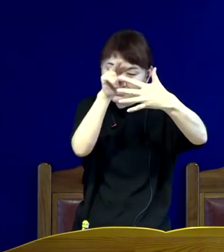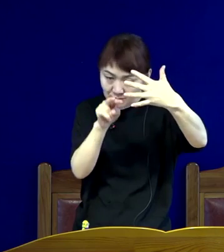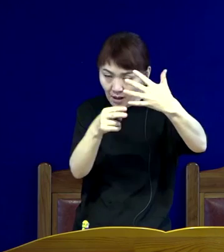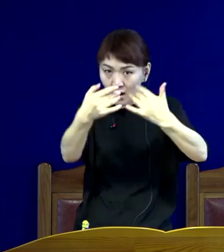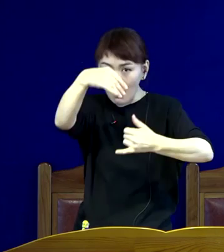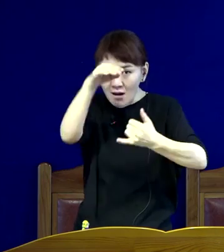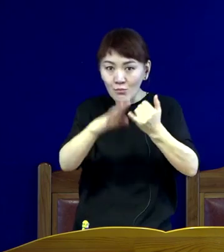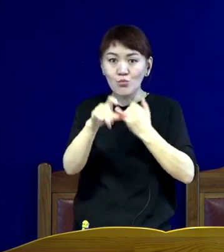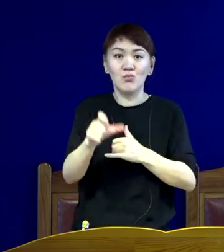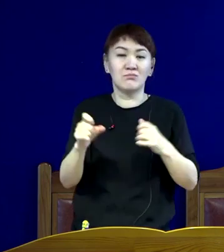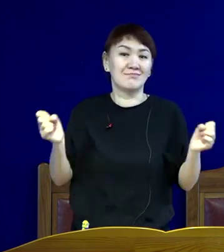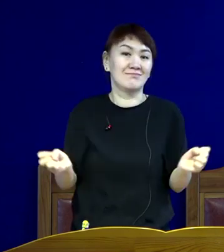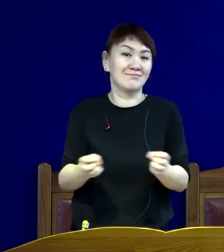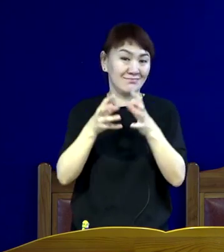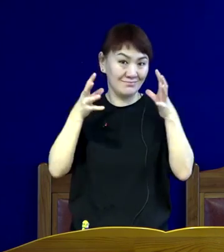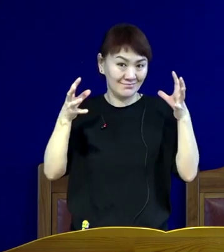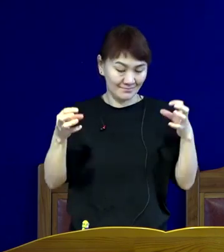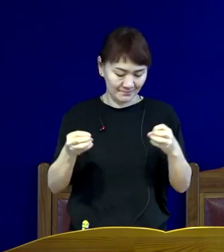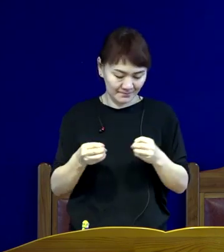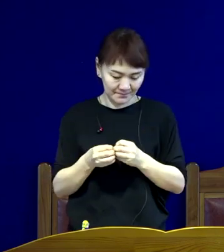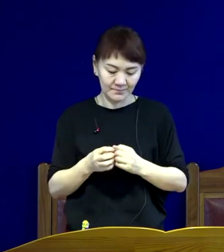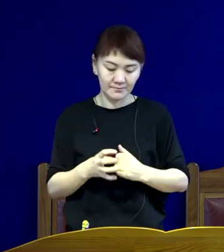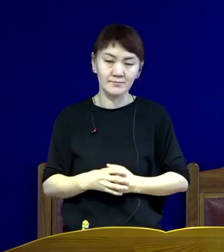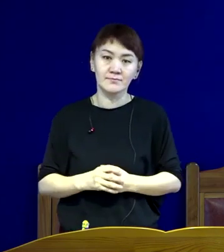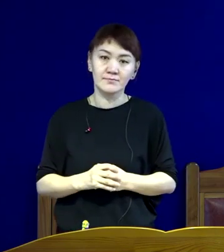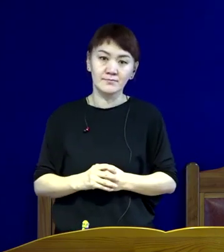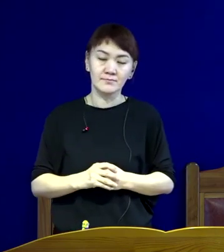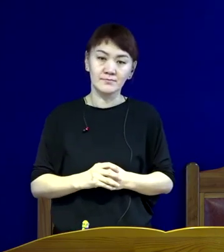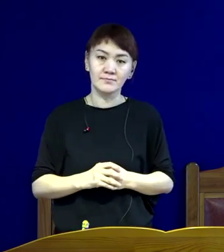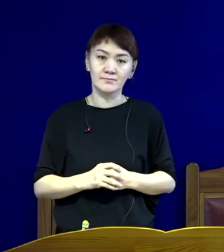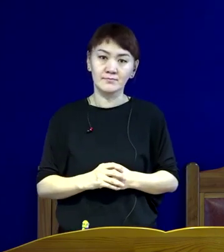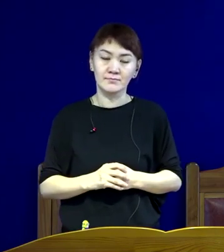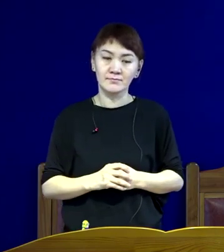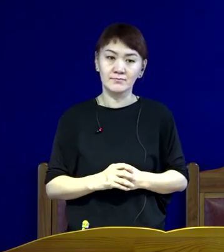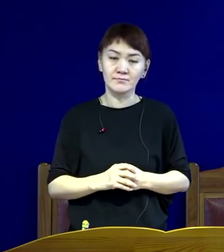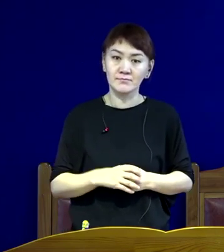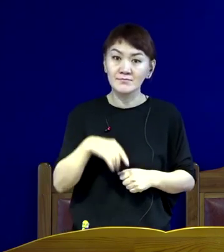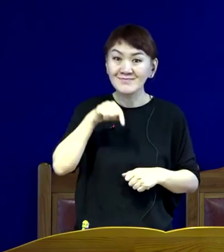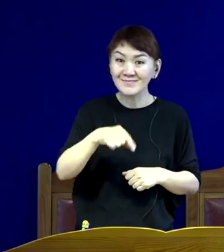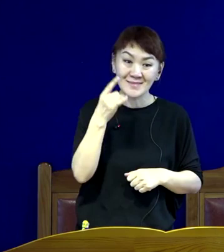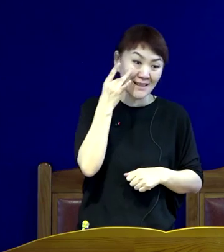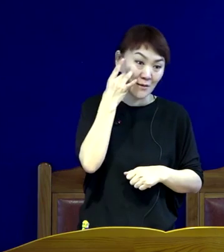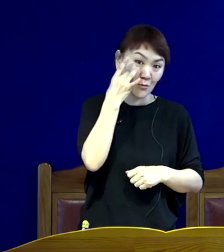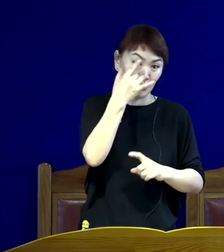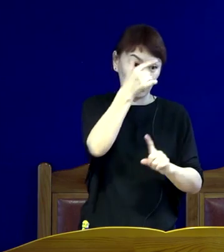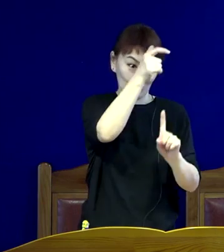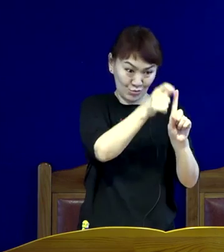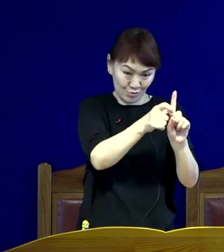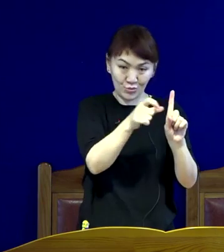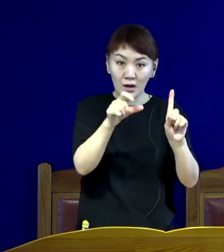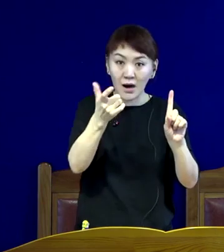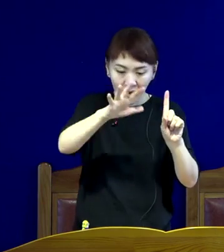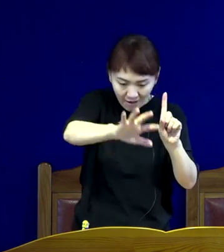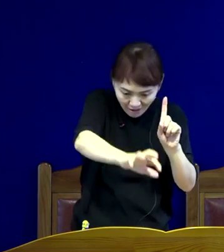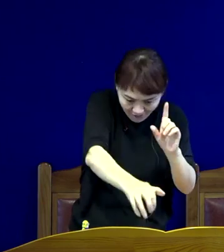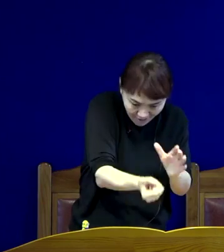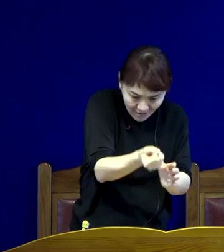되는데 사람도 남자는 흙으로 만드셨고 여자는 흙으로 만든 그